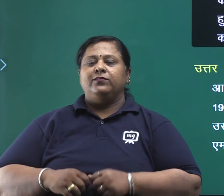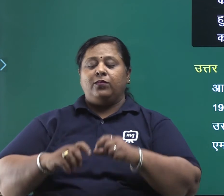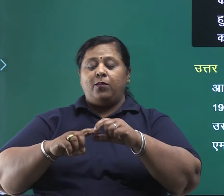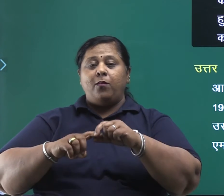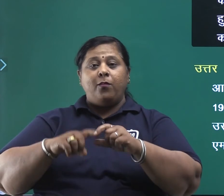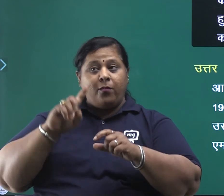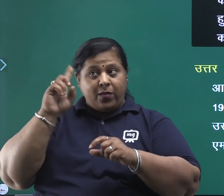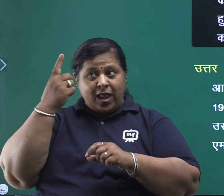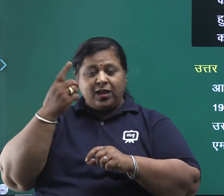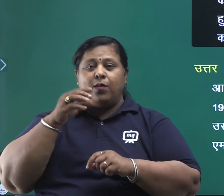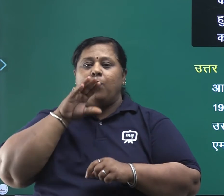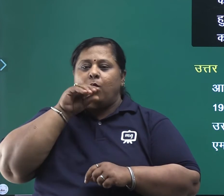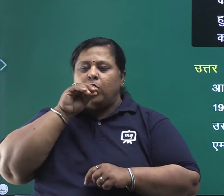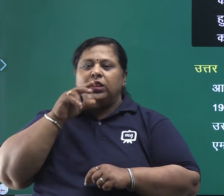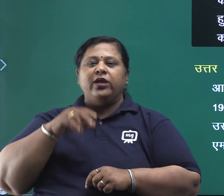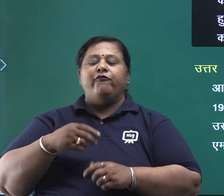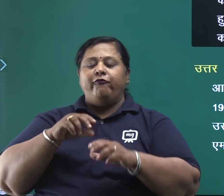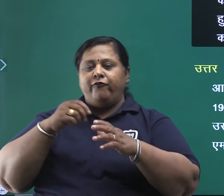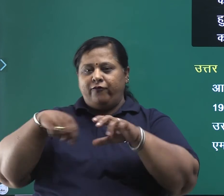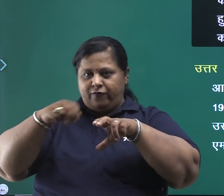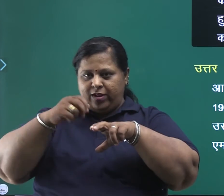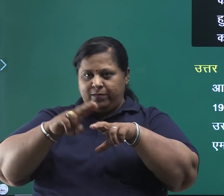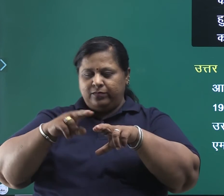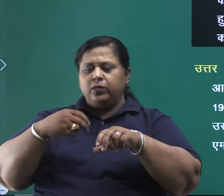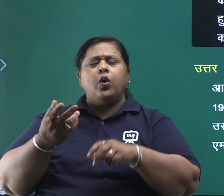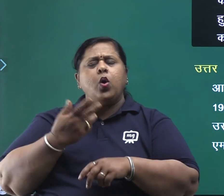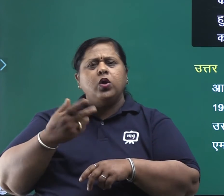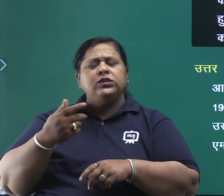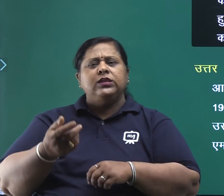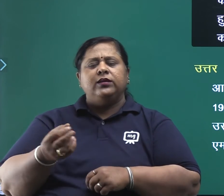पहली बोलती फिल्म कौन सी थी?